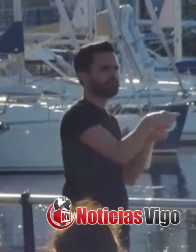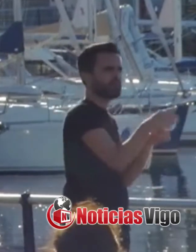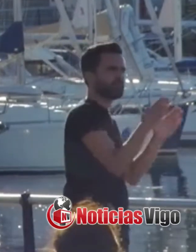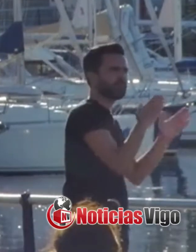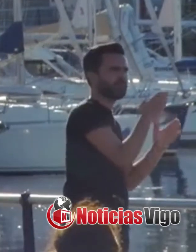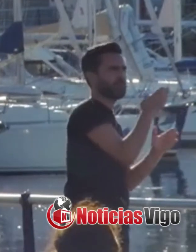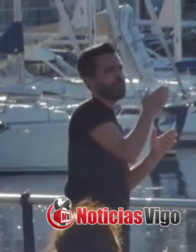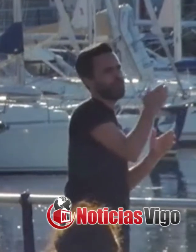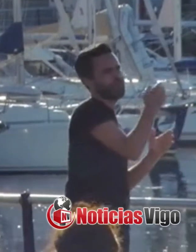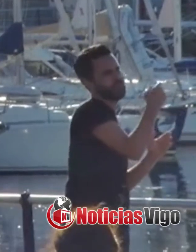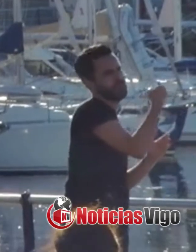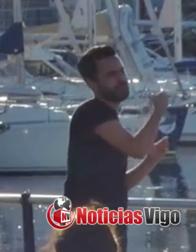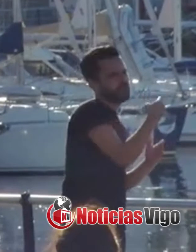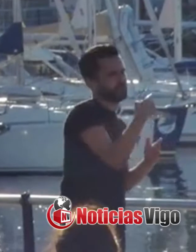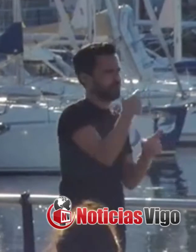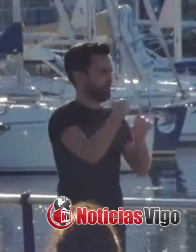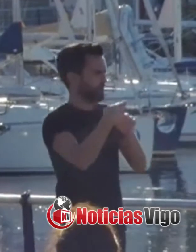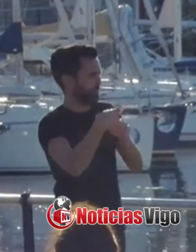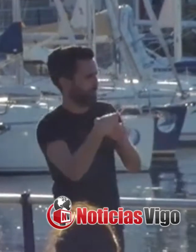presidenta que quero ser.